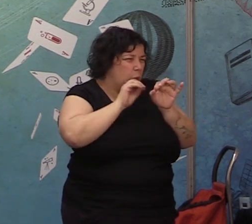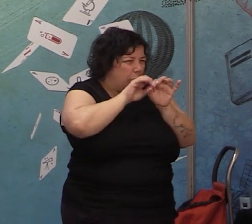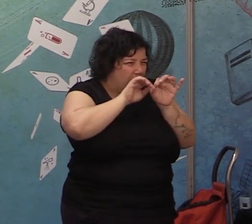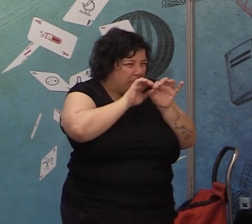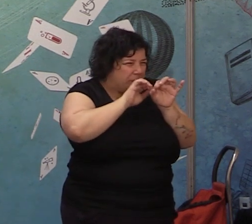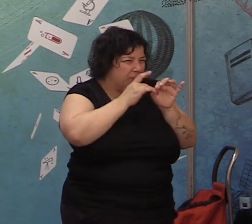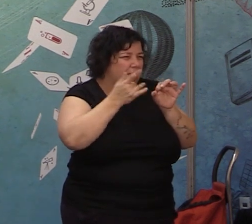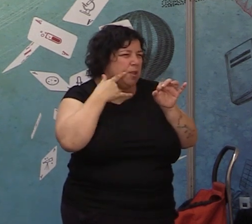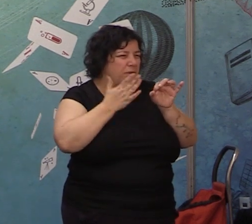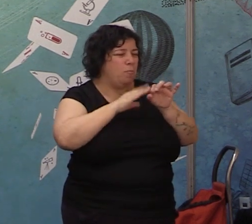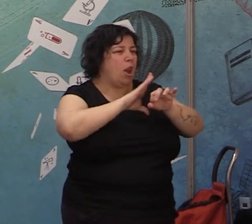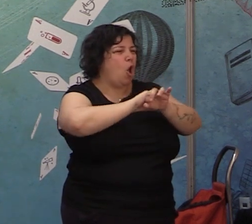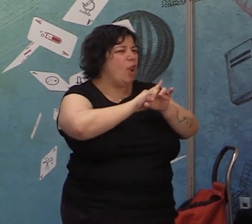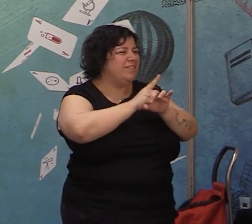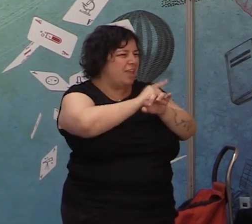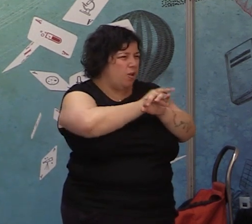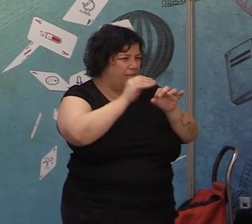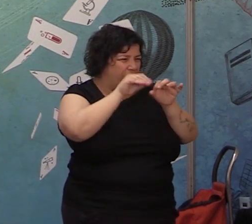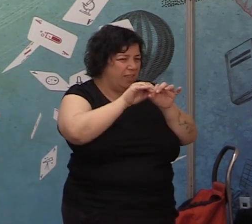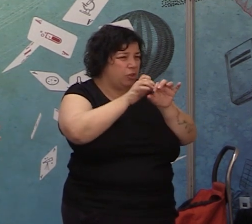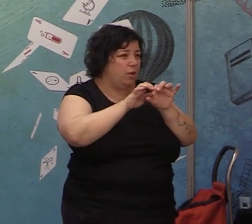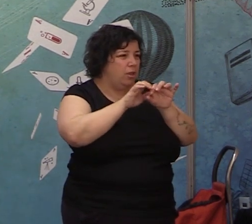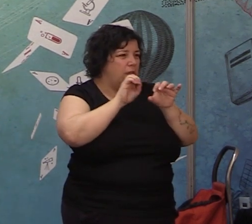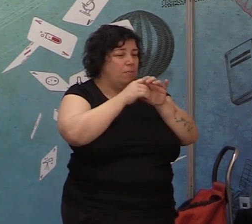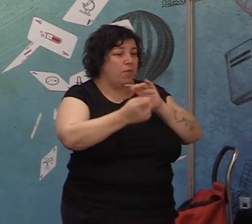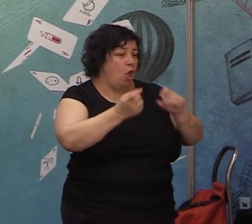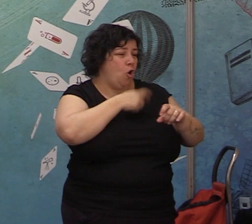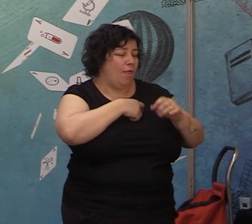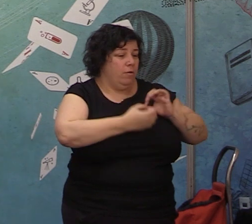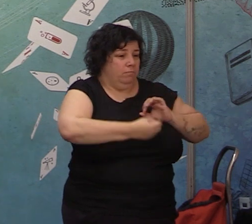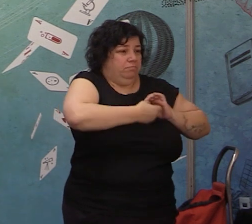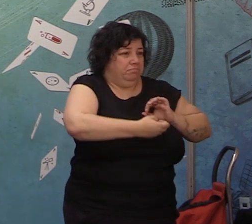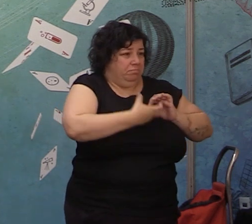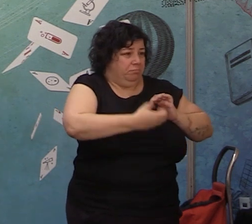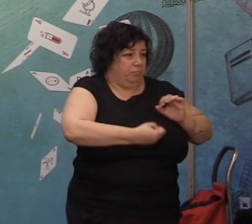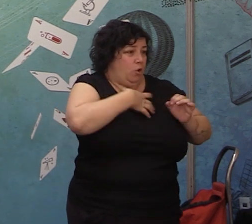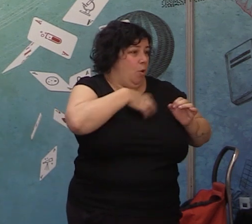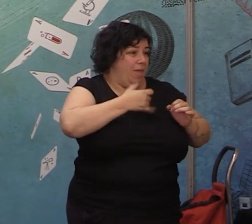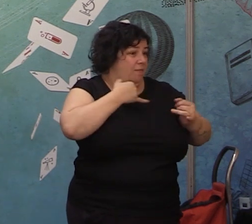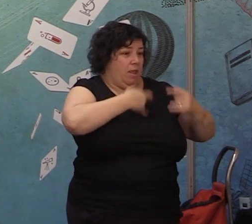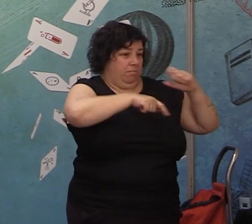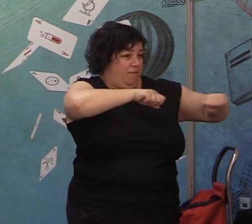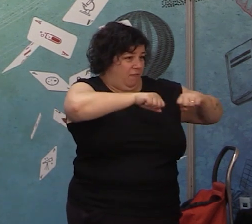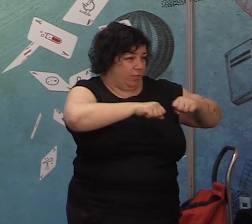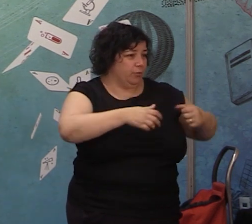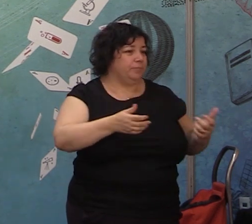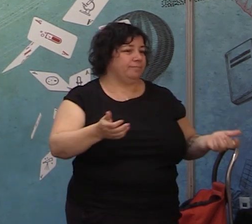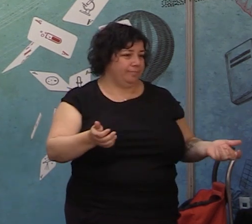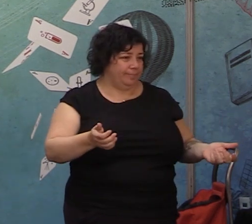tengan más placas de colesterol que se puedan romper y dejar el corazón sin riego y darle un infarto.